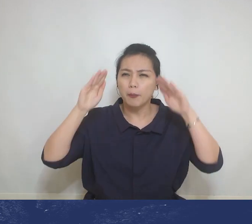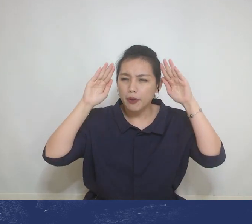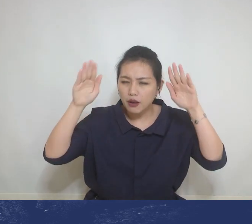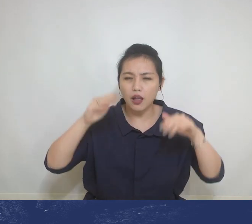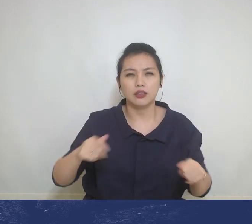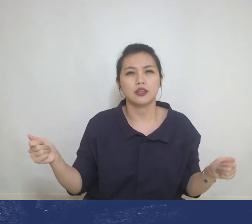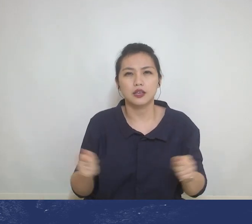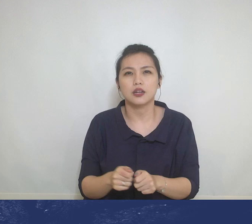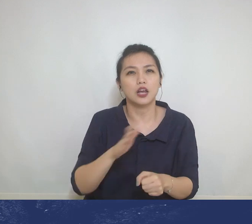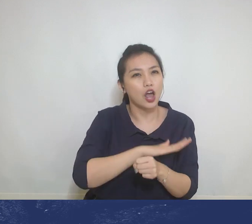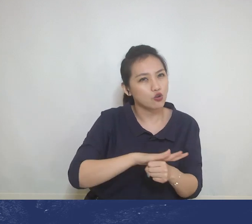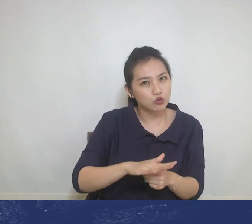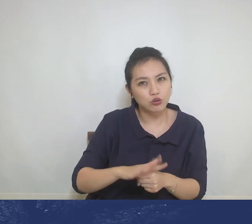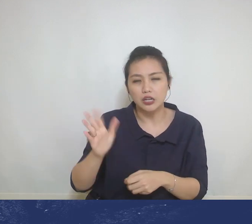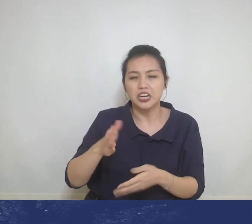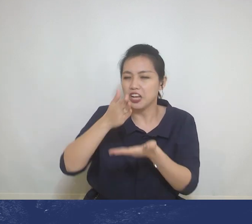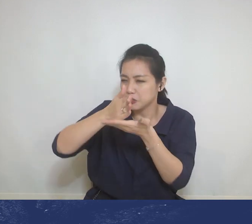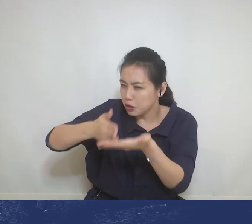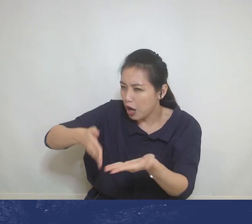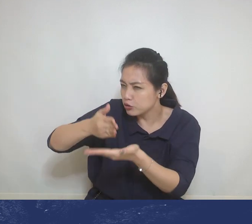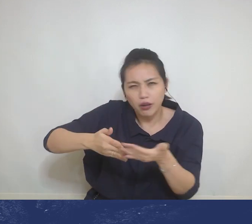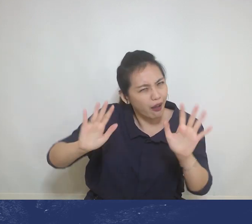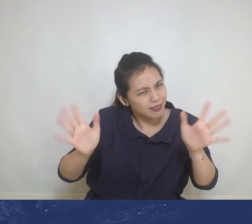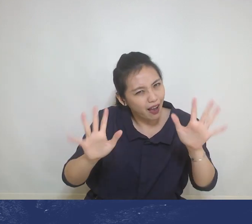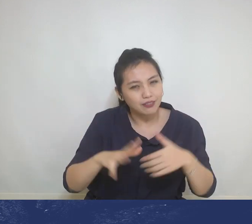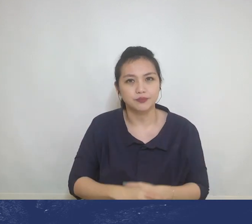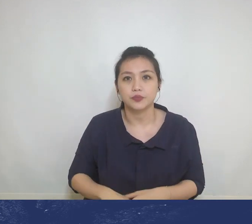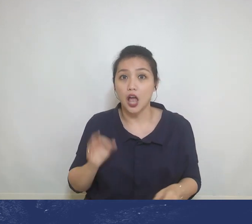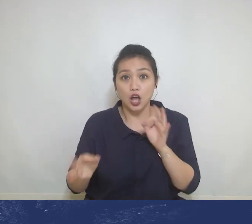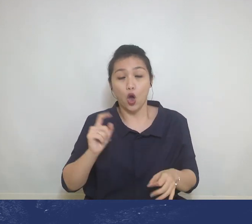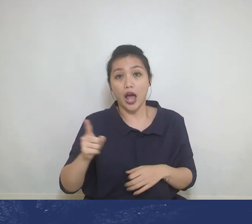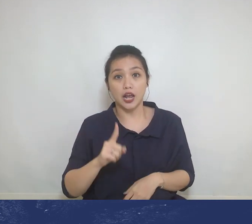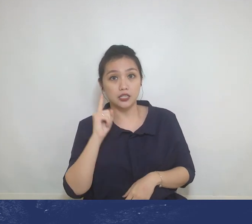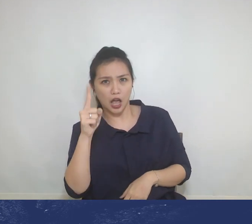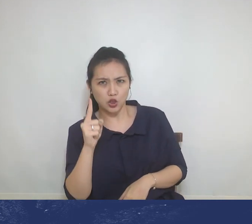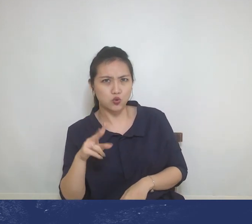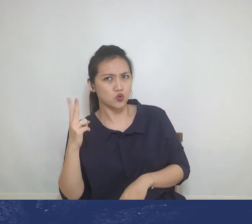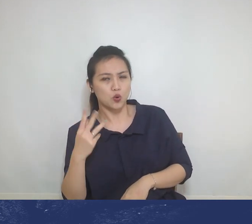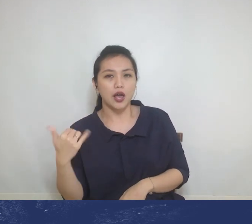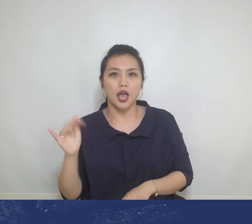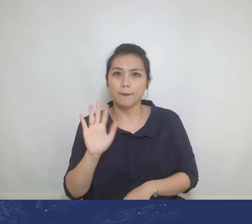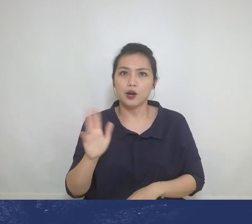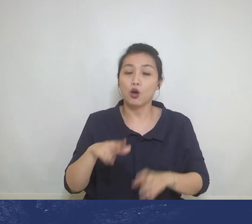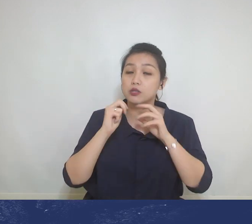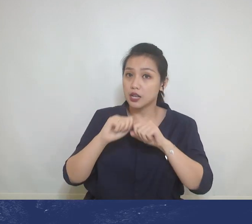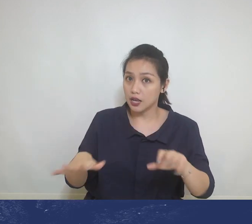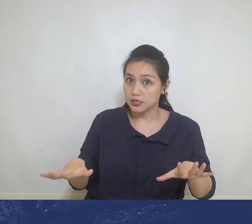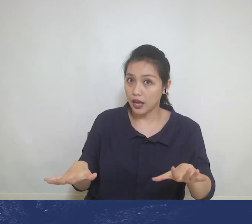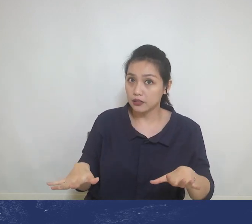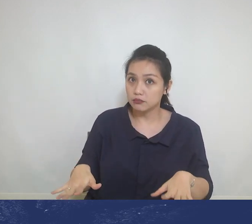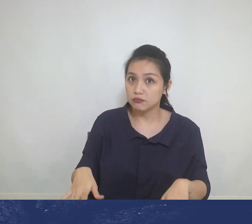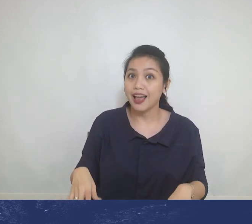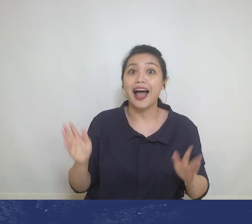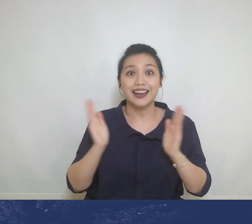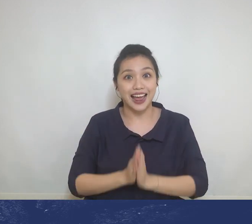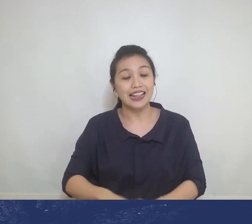dengan utuh. Dia tidak mau memberkati kita dengan setengah-setengah. Kalau ada sesuatu yang belum beres di dalam kehidupan kita,